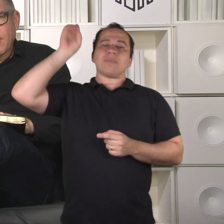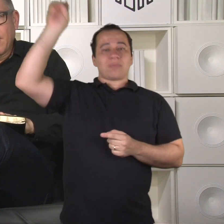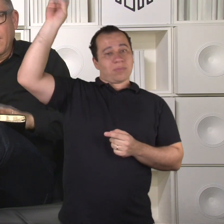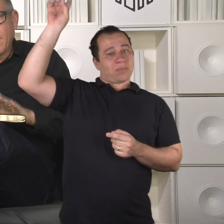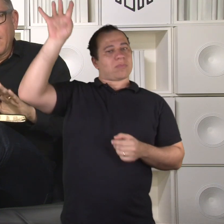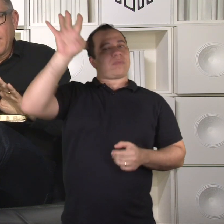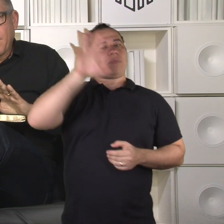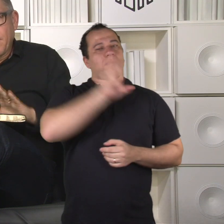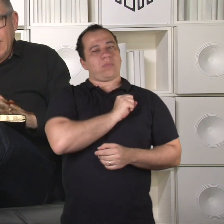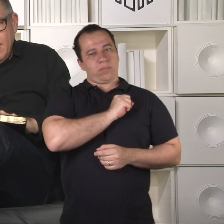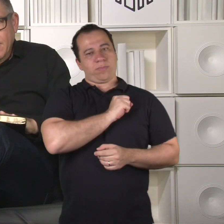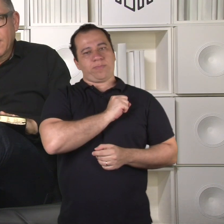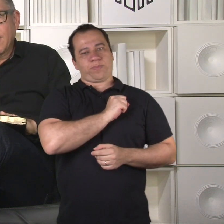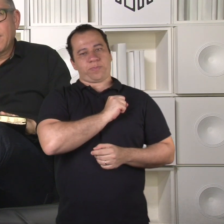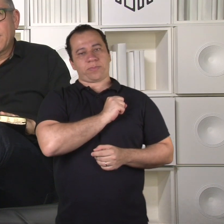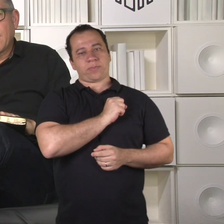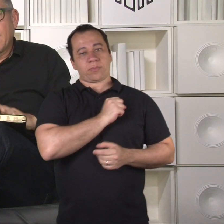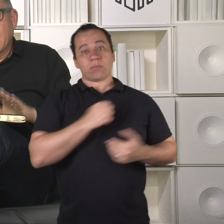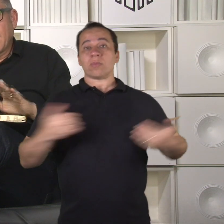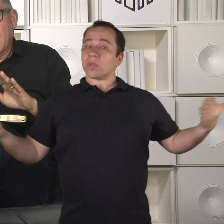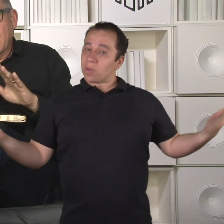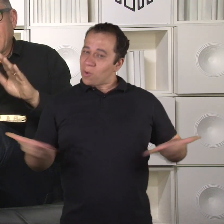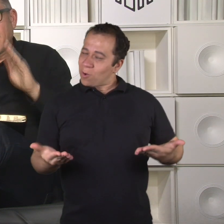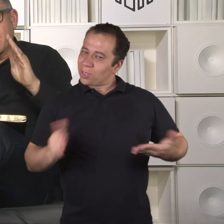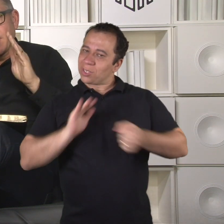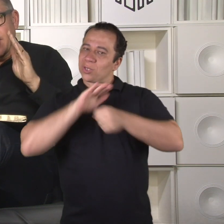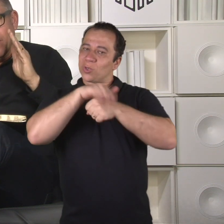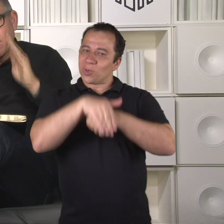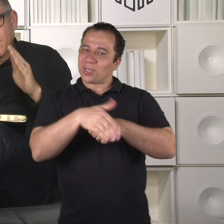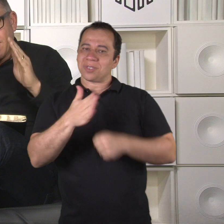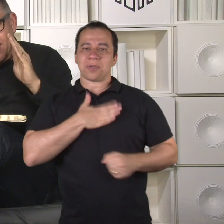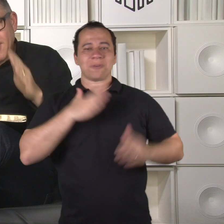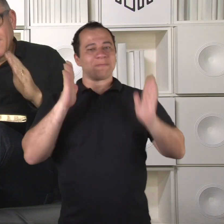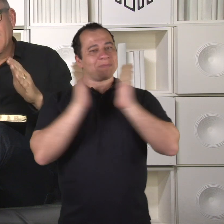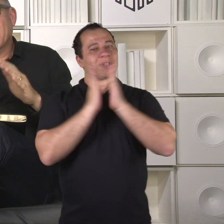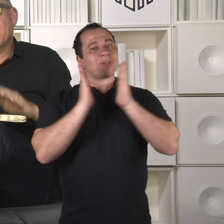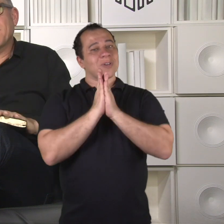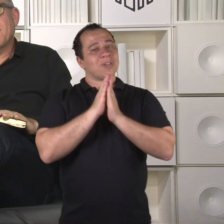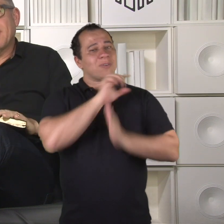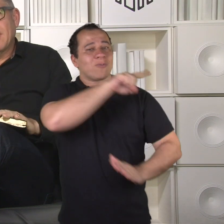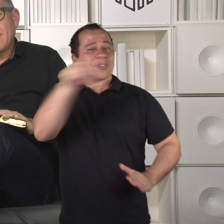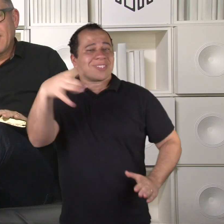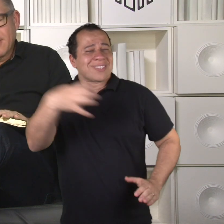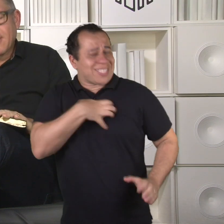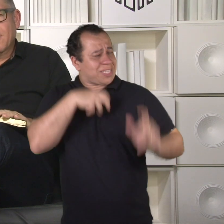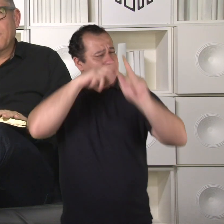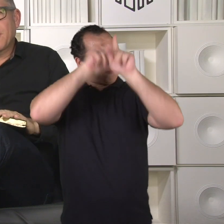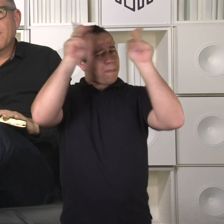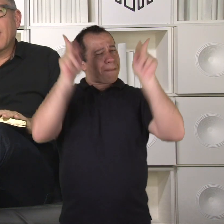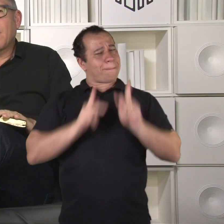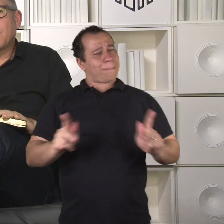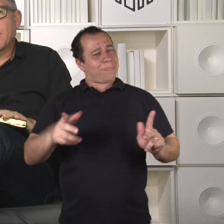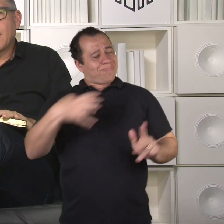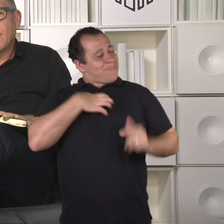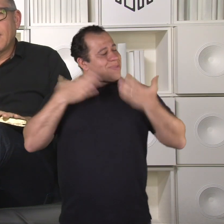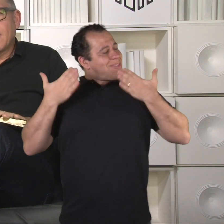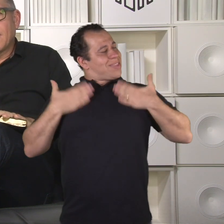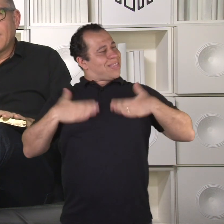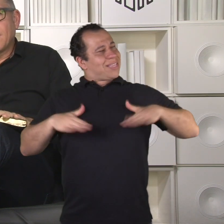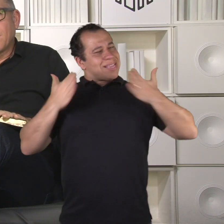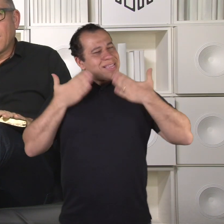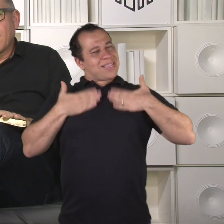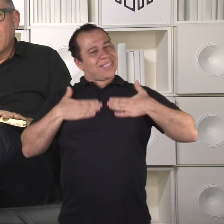oro que nessa noite que você encontre descanso para sua alma